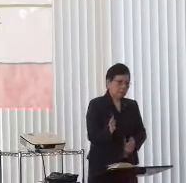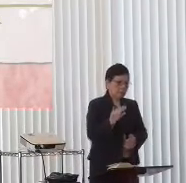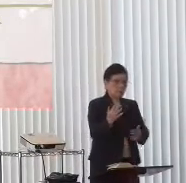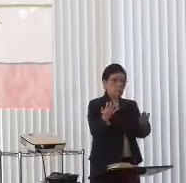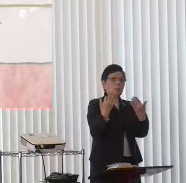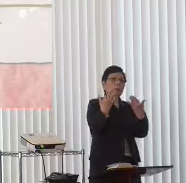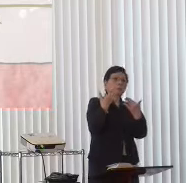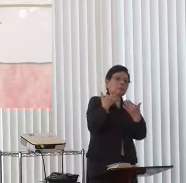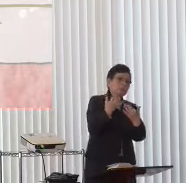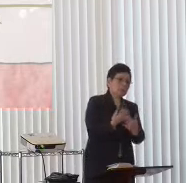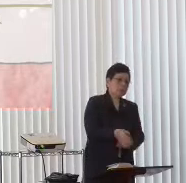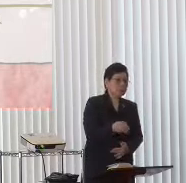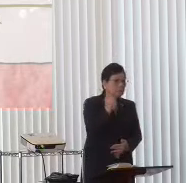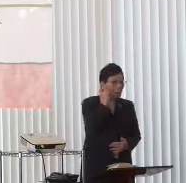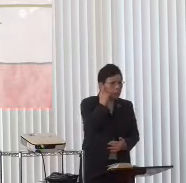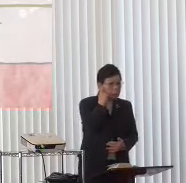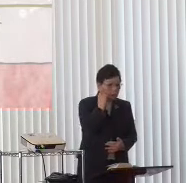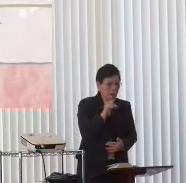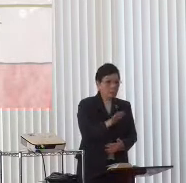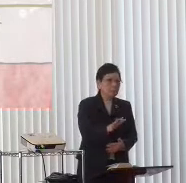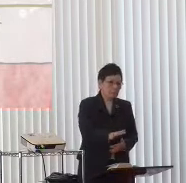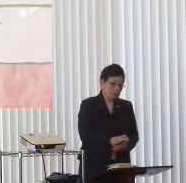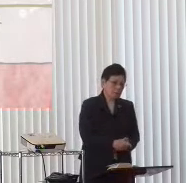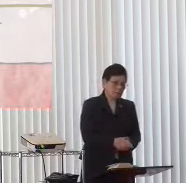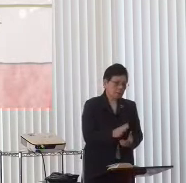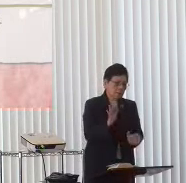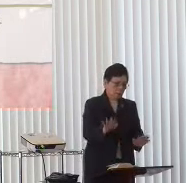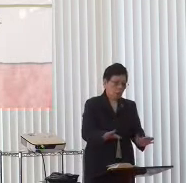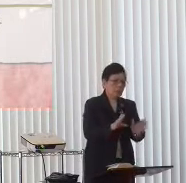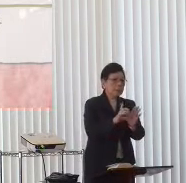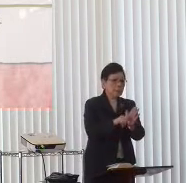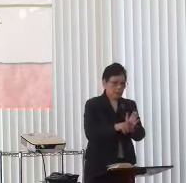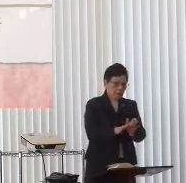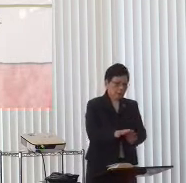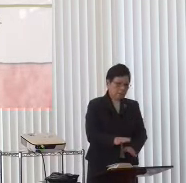する時代だと思うんですね。で、